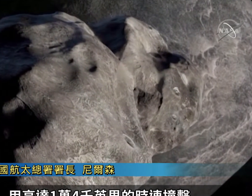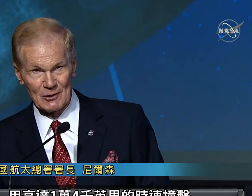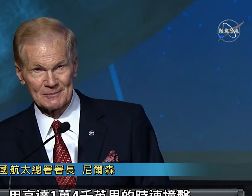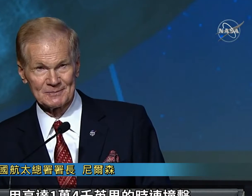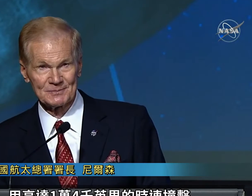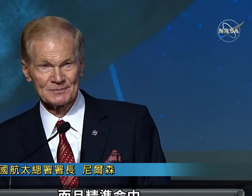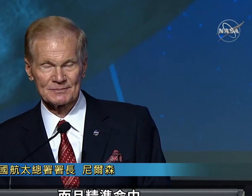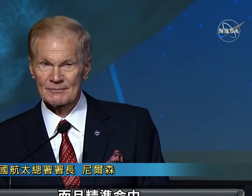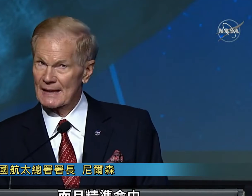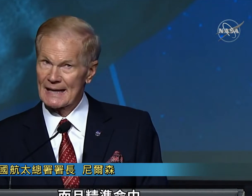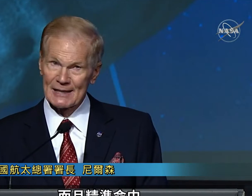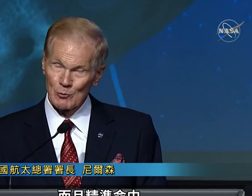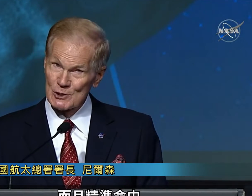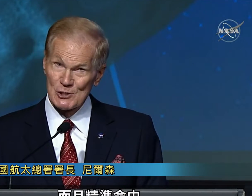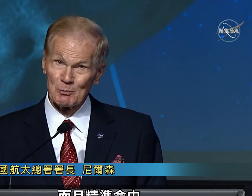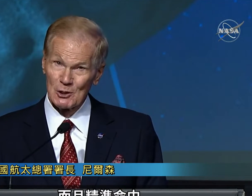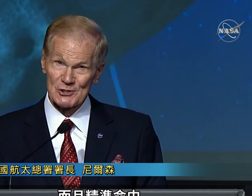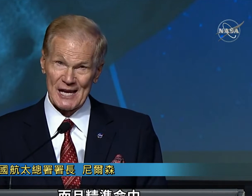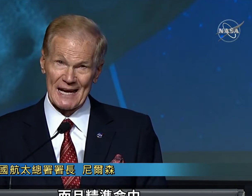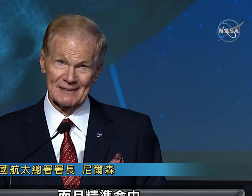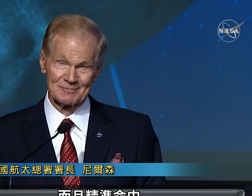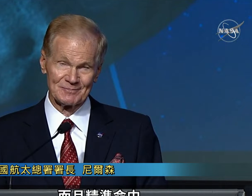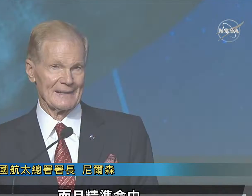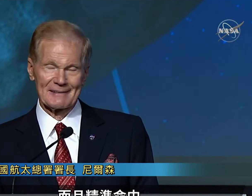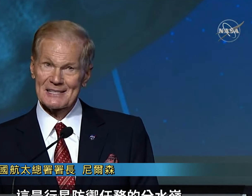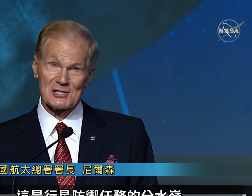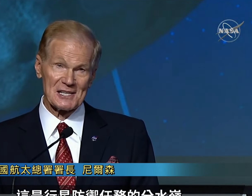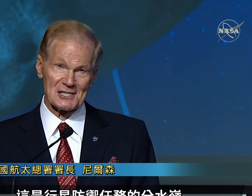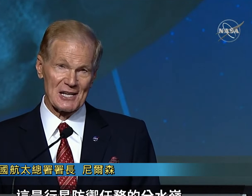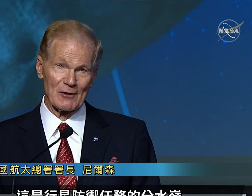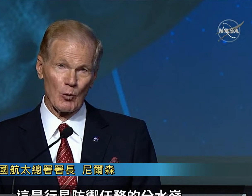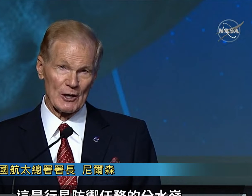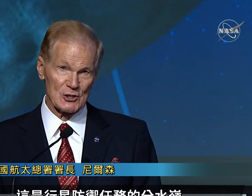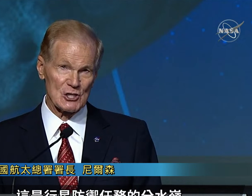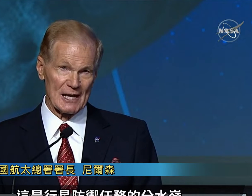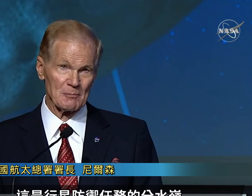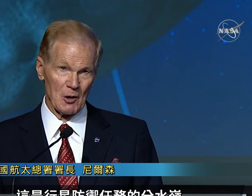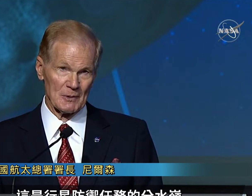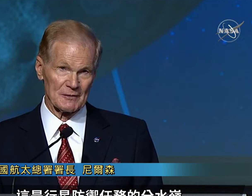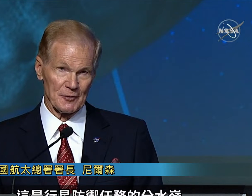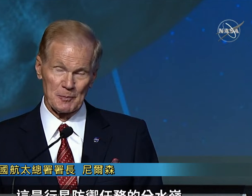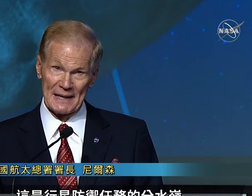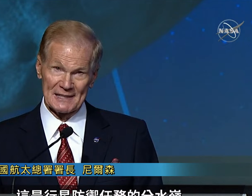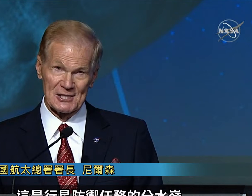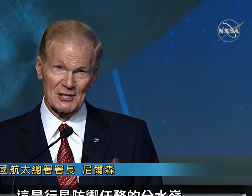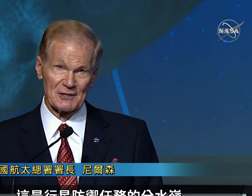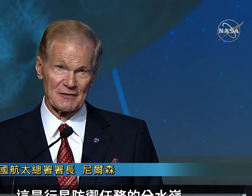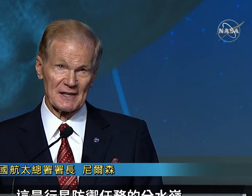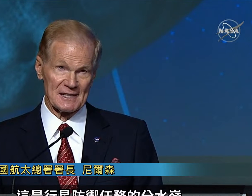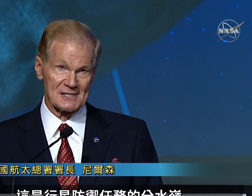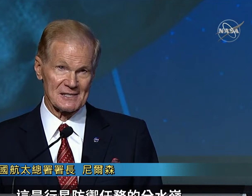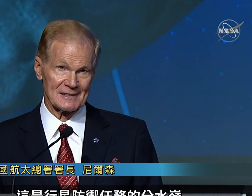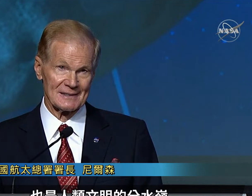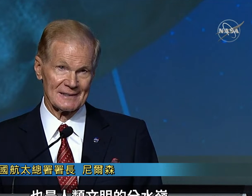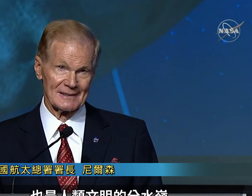14,000 miles an hour, and it was a bullseye.Now, this is a watershed moment for planetary defense